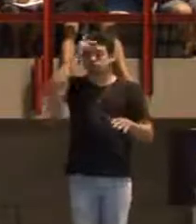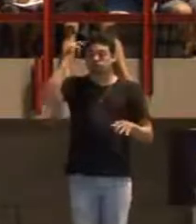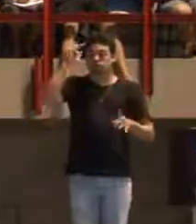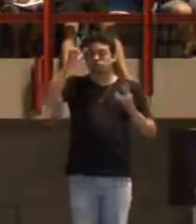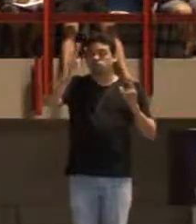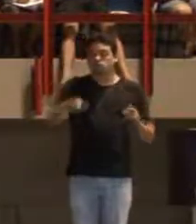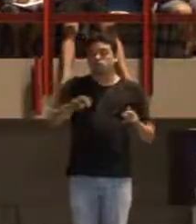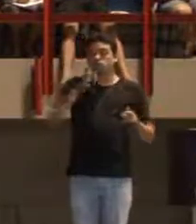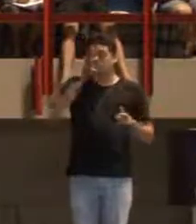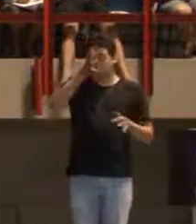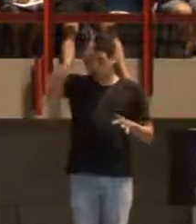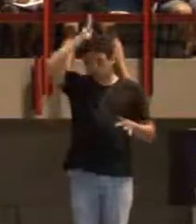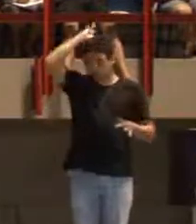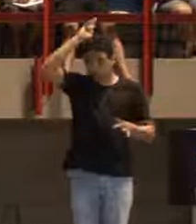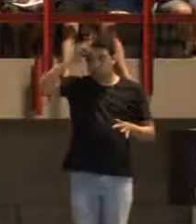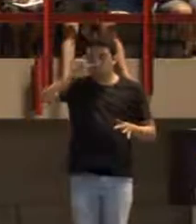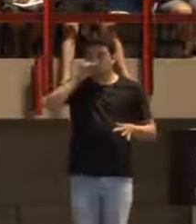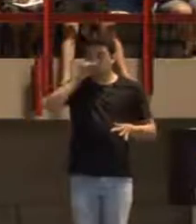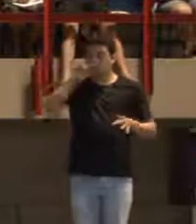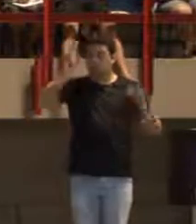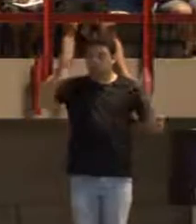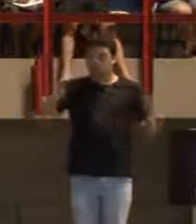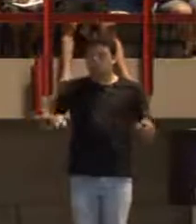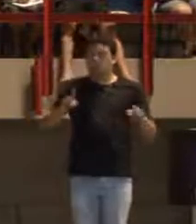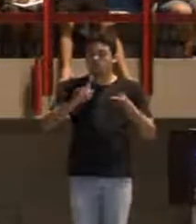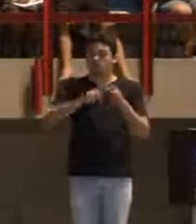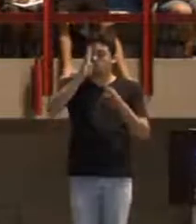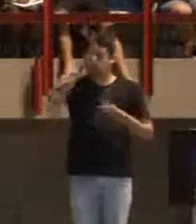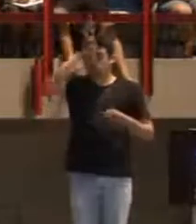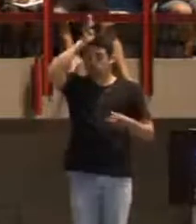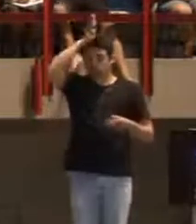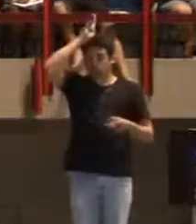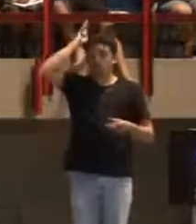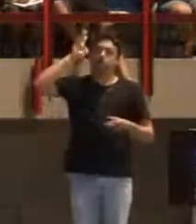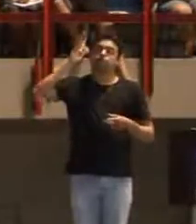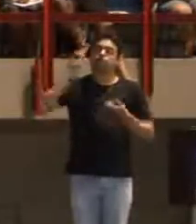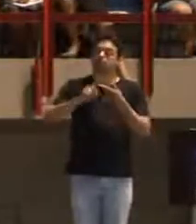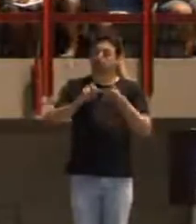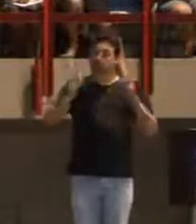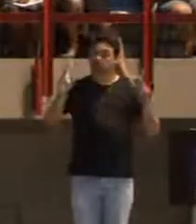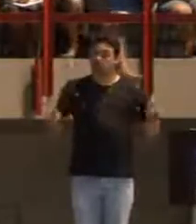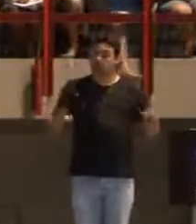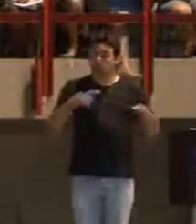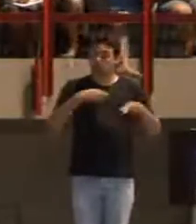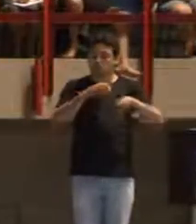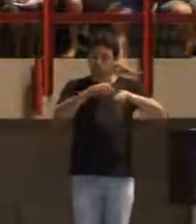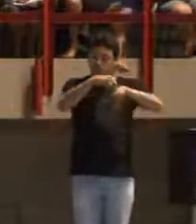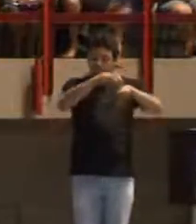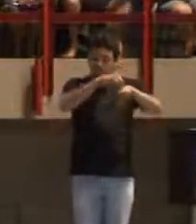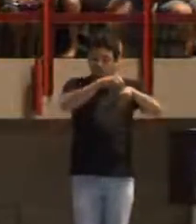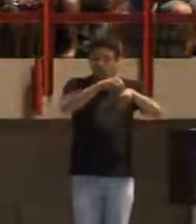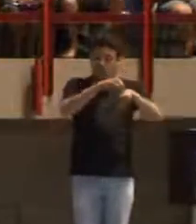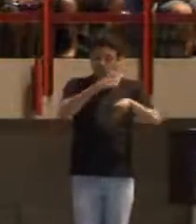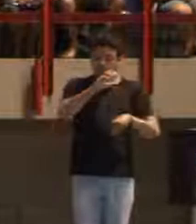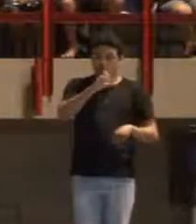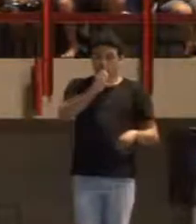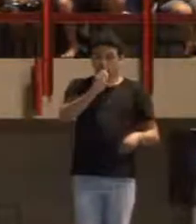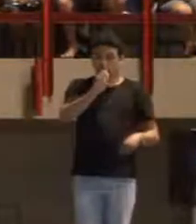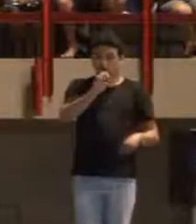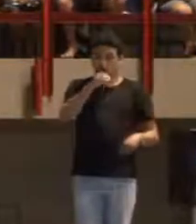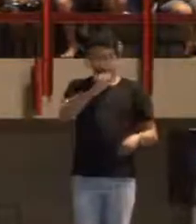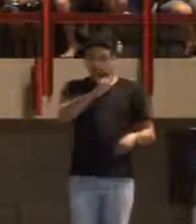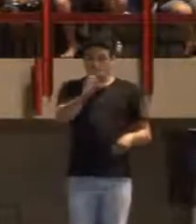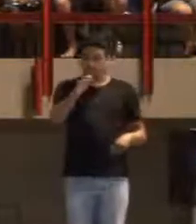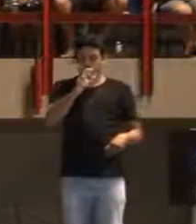galo? É a mesma coisa, né? Crista de galo, também chamado de condiloma acuminado. Xiii, professor, que palavra